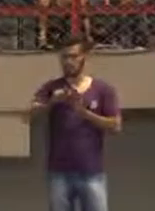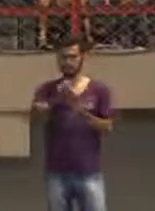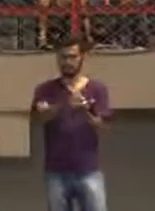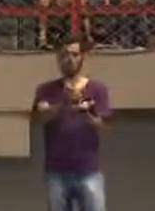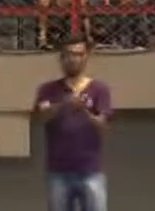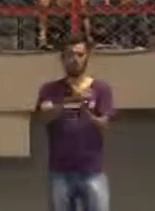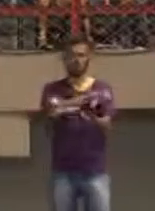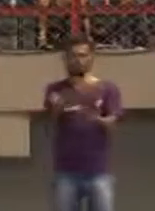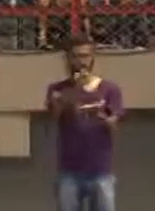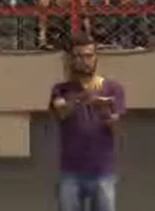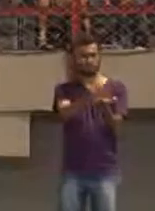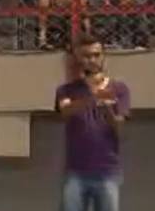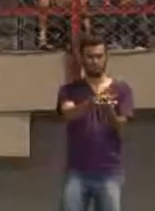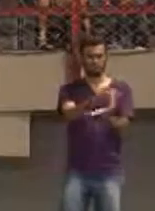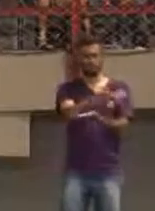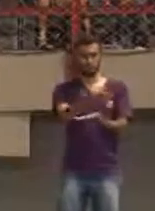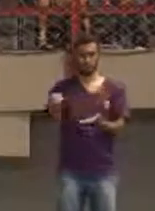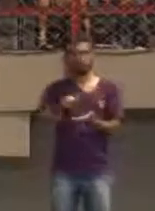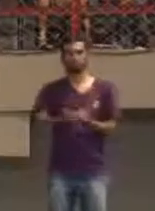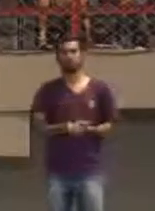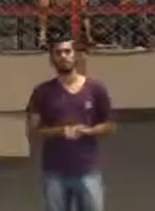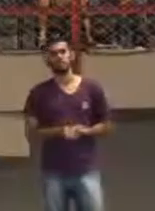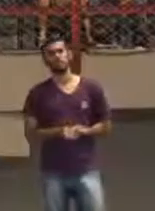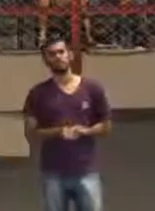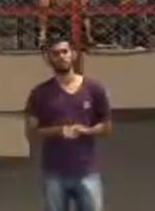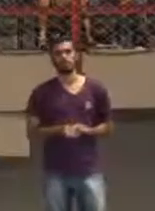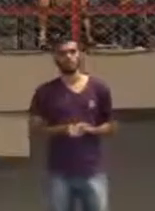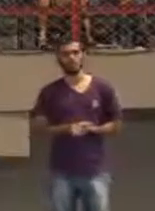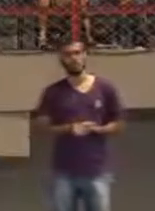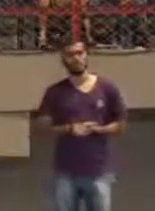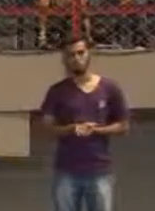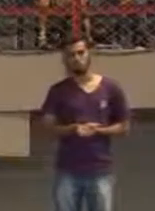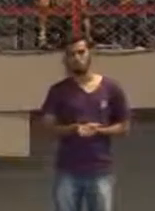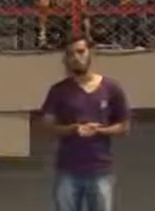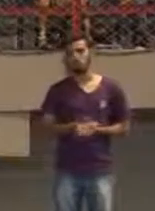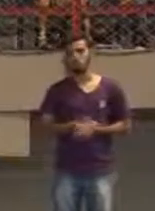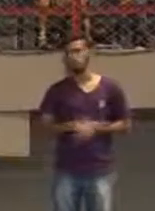aí. Quais são os aspectos de escrita que você tem que observar?